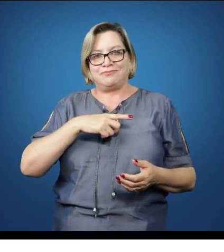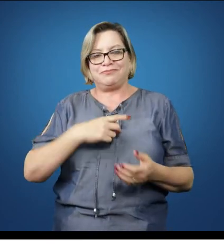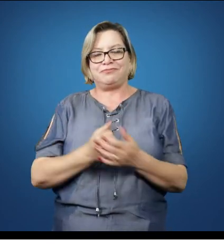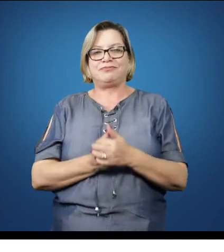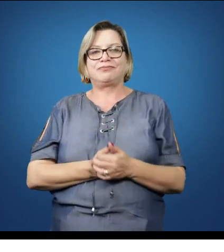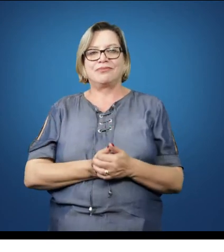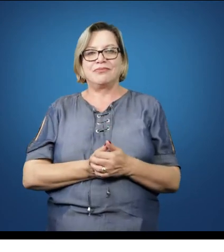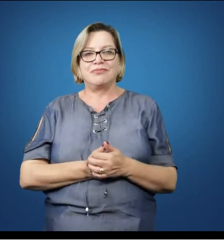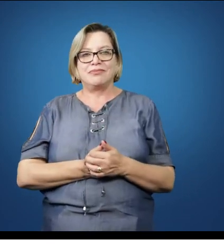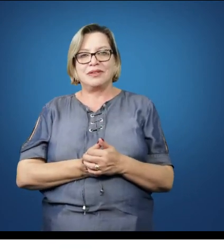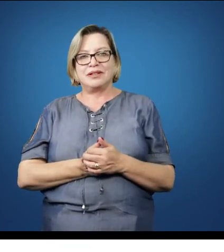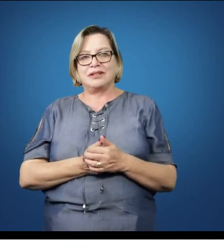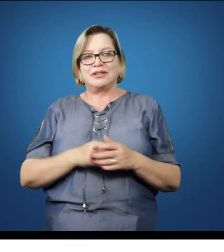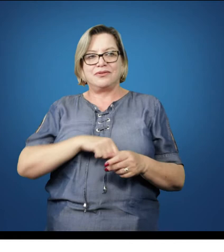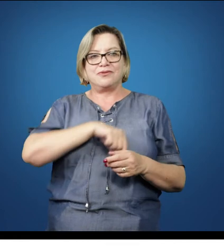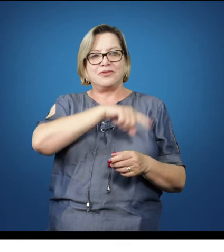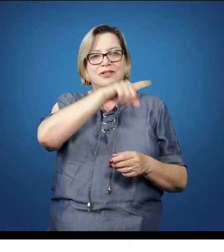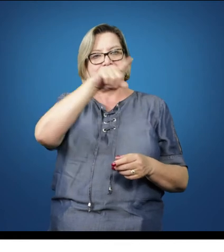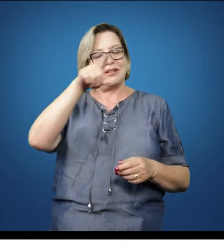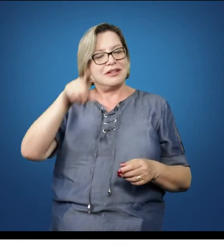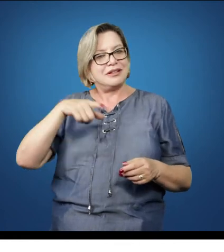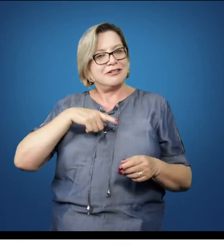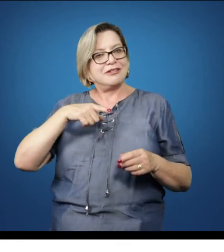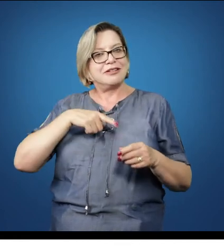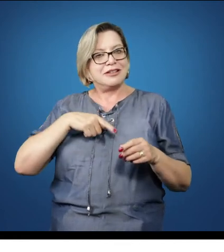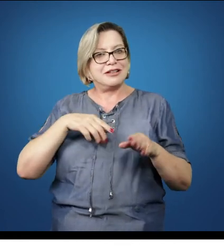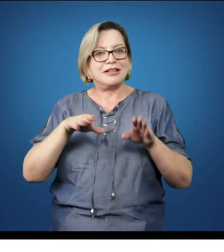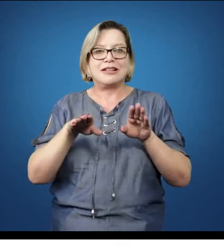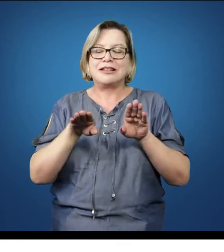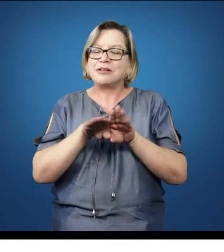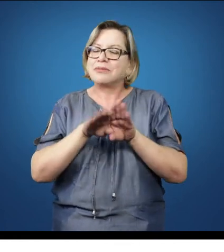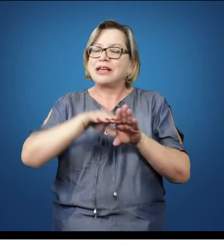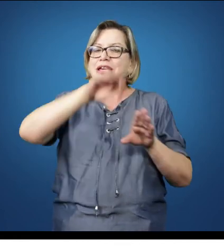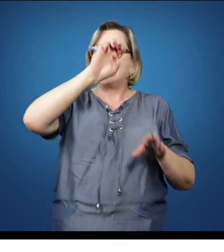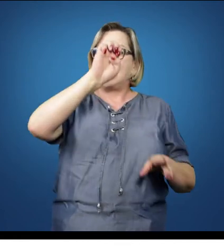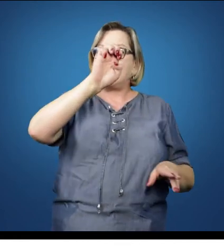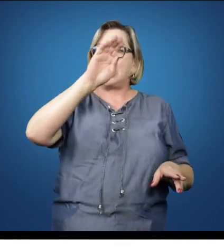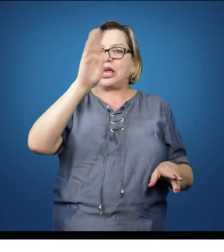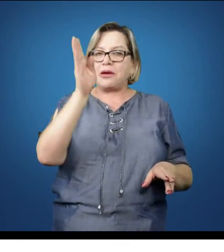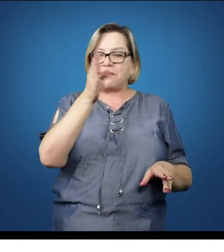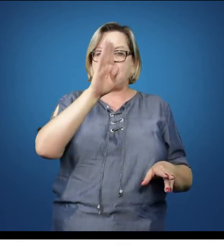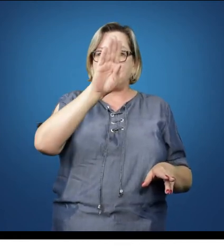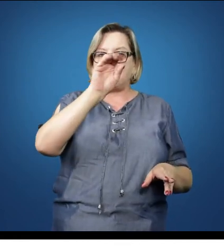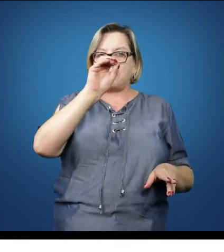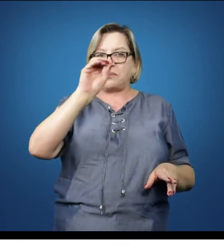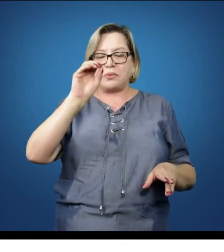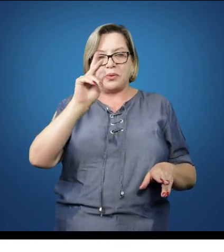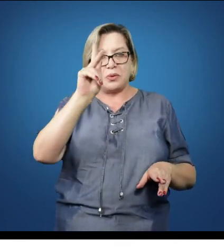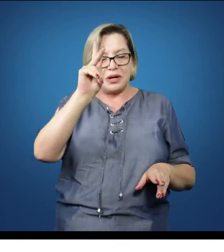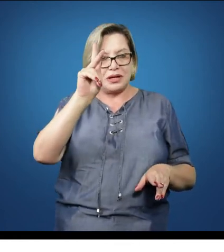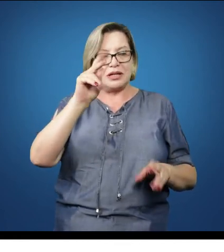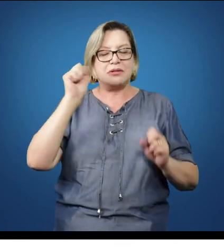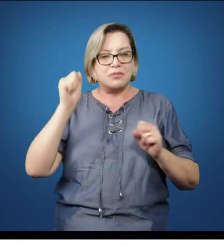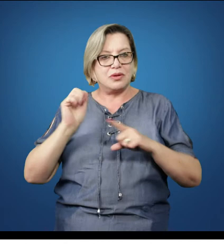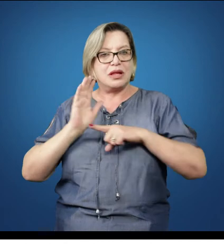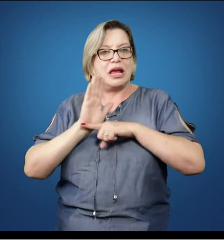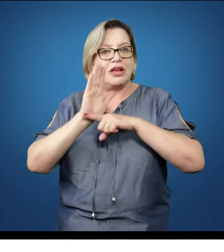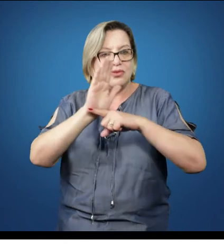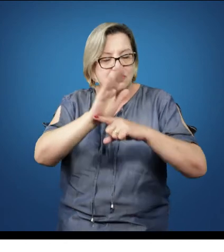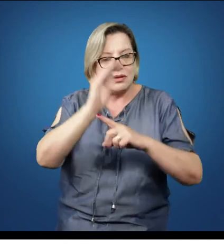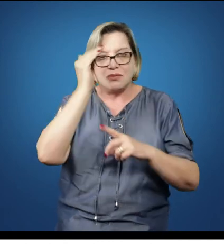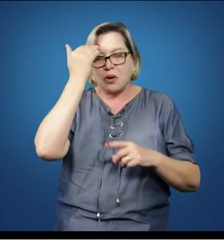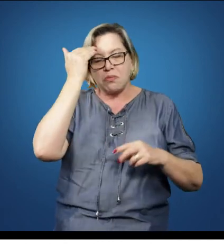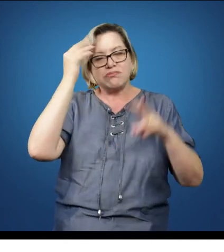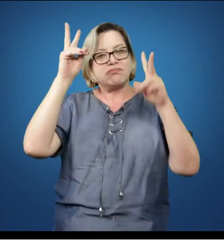colegas vocês também terão um é disponível o e book em que se havia o filho para a compreensão